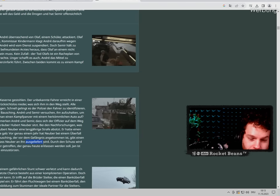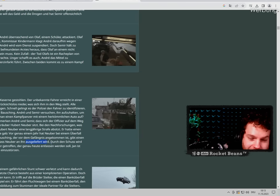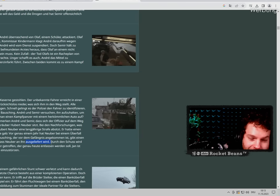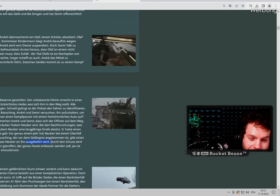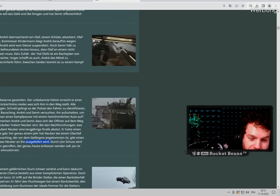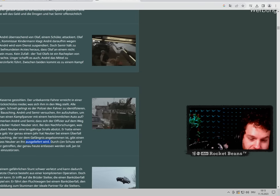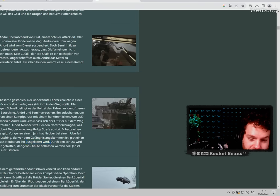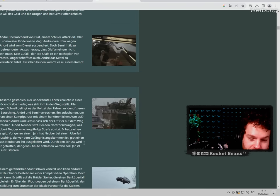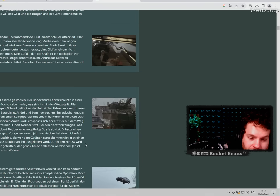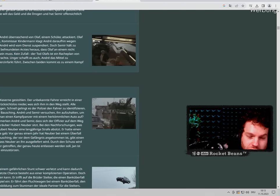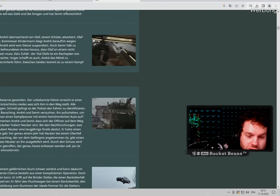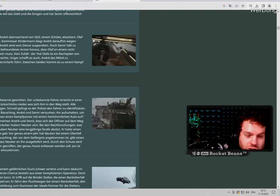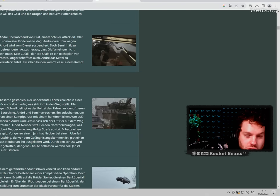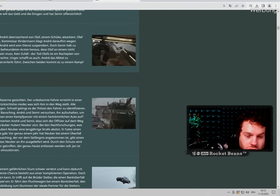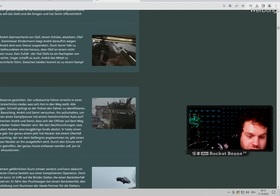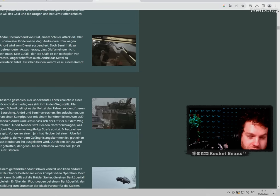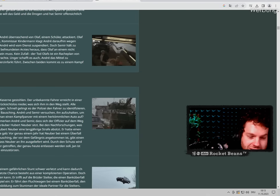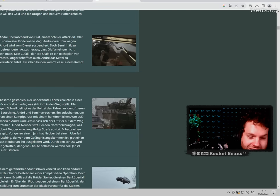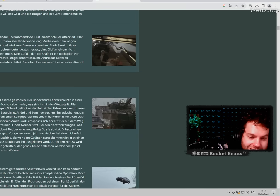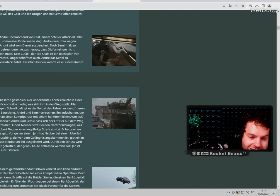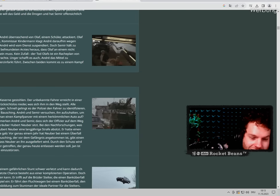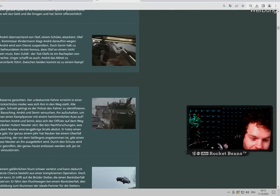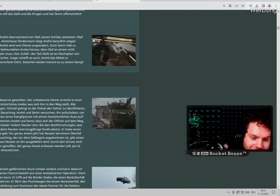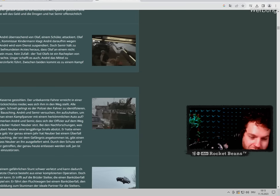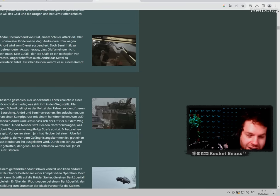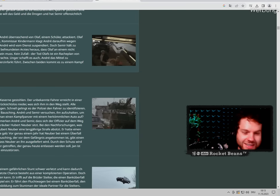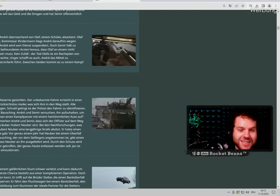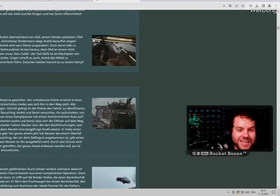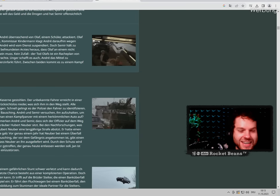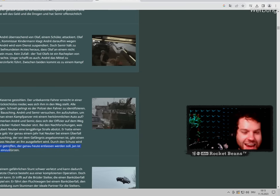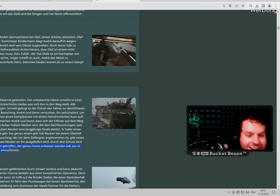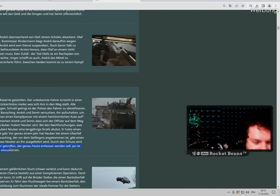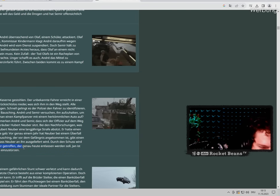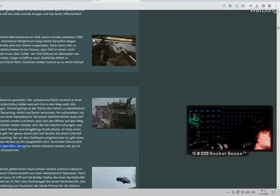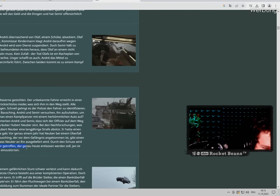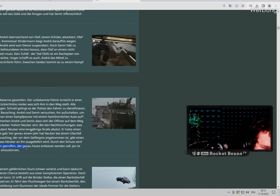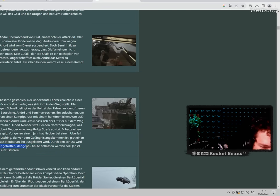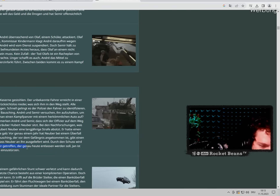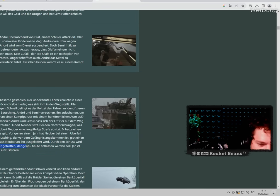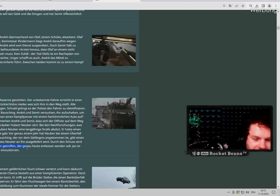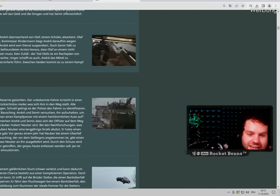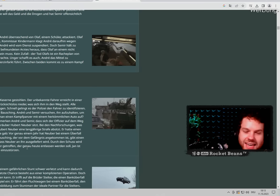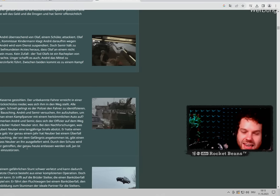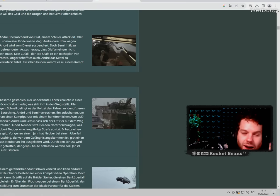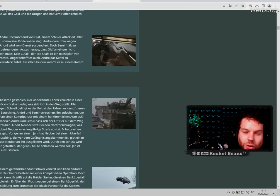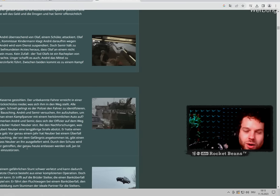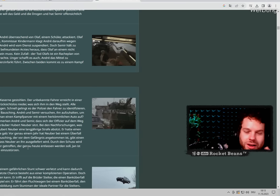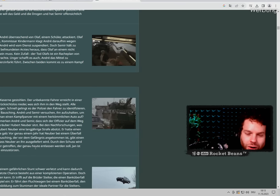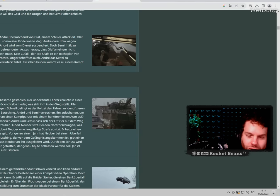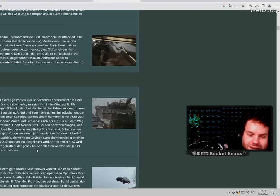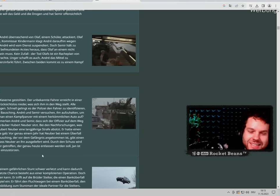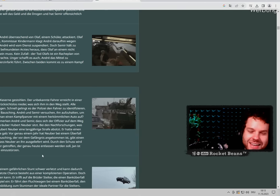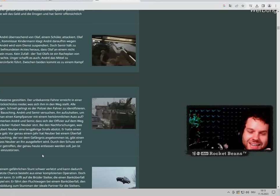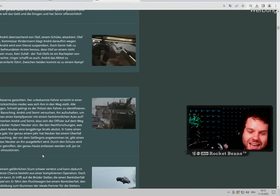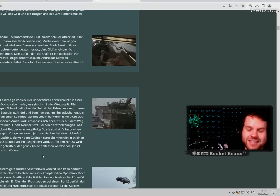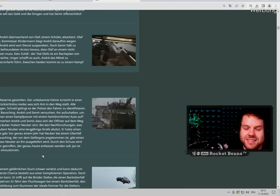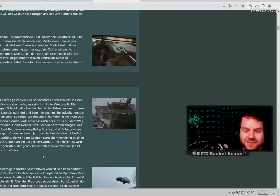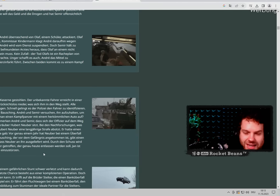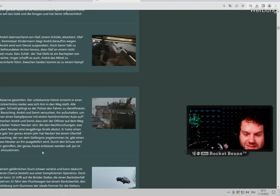ausgeliefert wird. Durch den Schuss wird die Zelle des jungen Gefangenen Jan Ecker getroffen, der genau heute entlassen werden